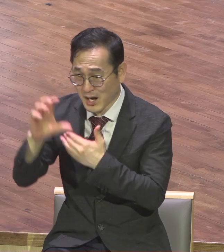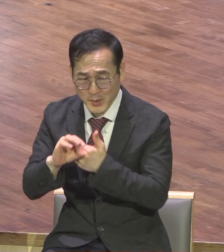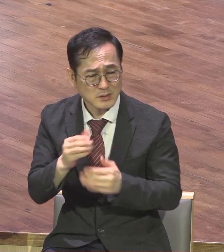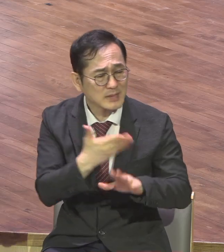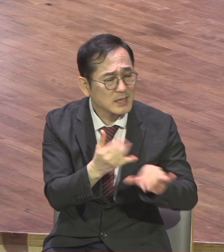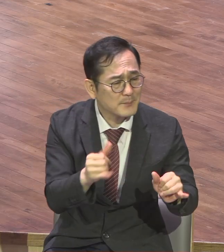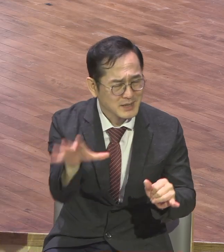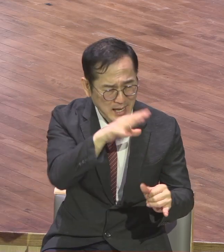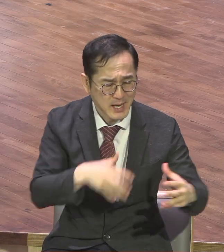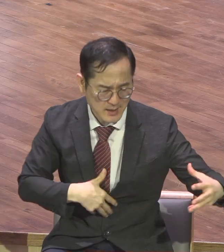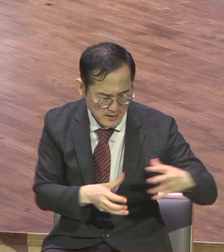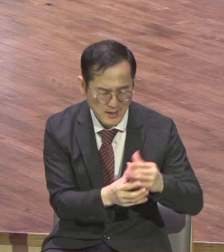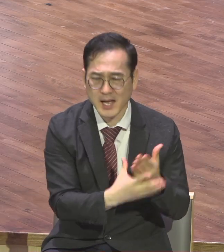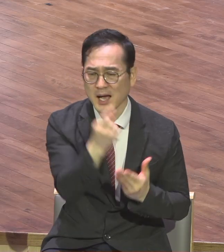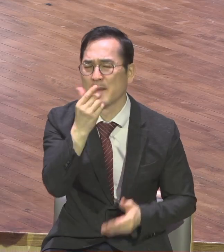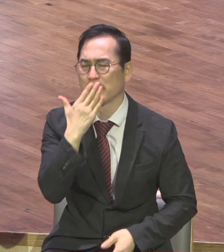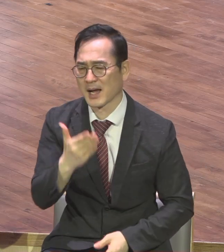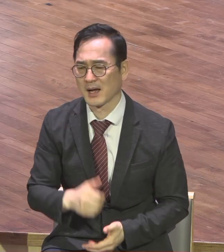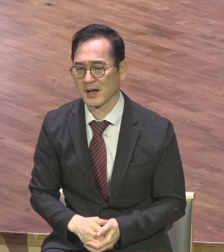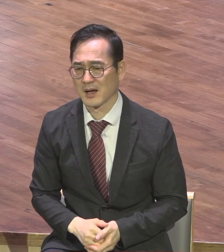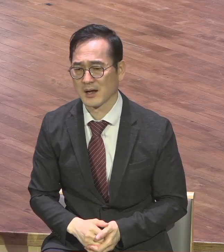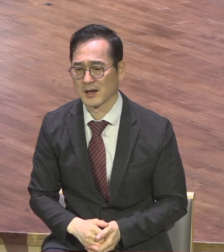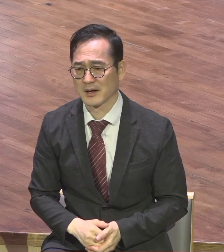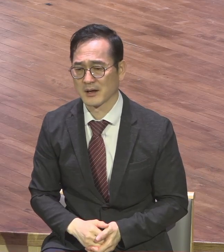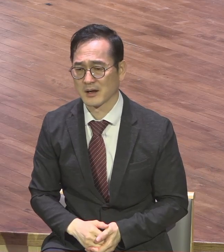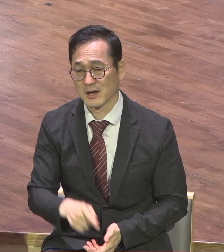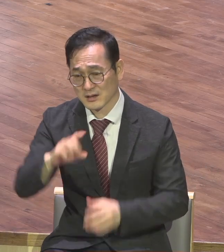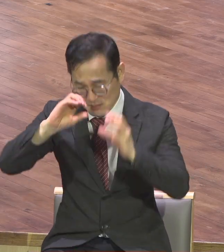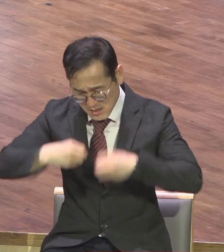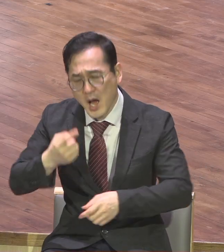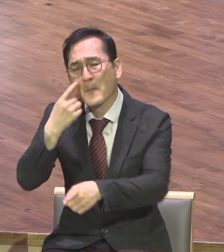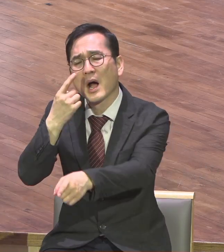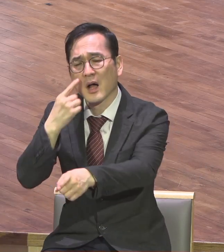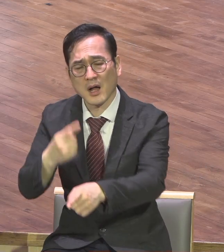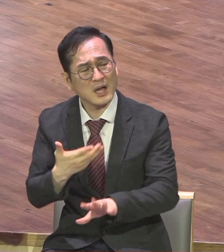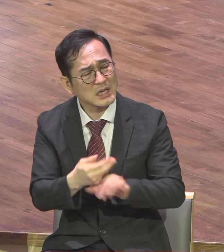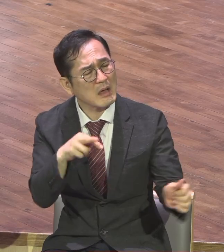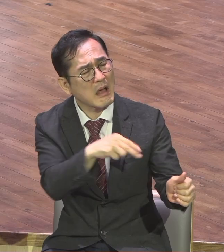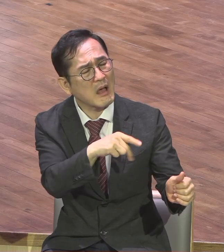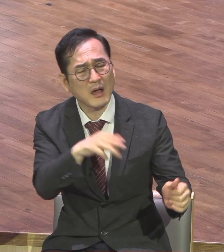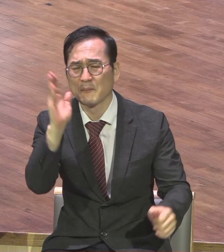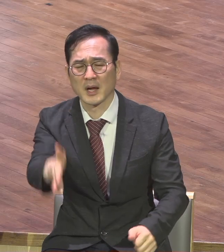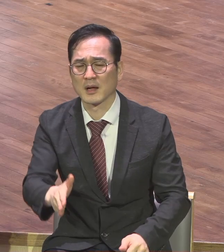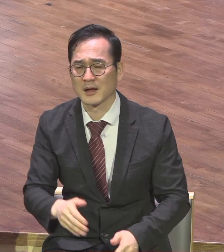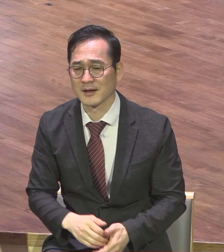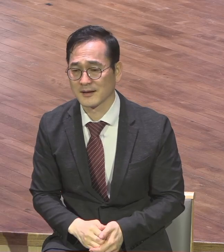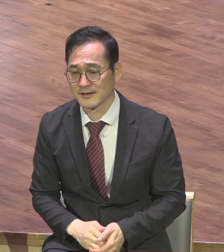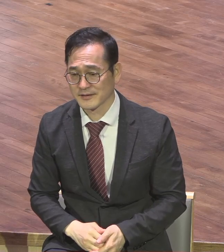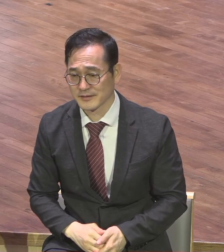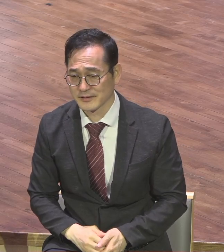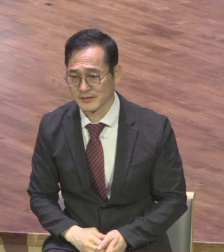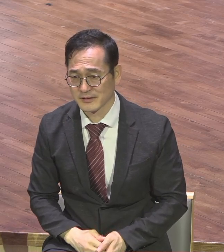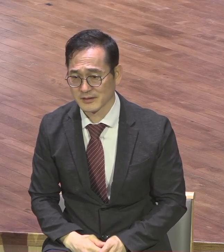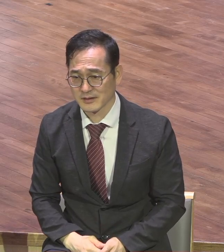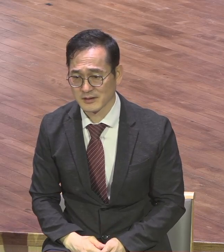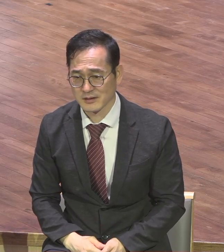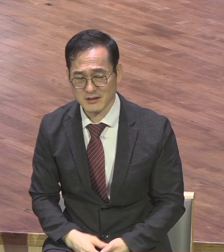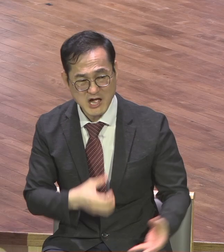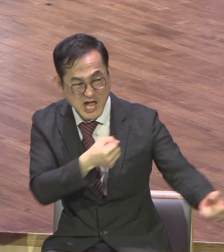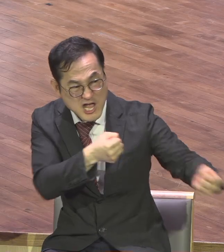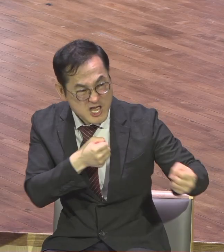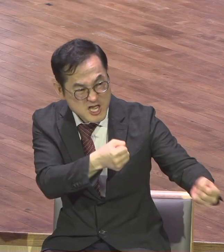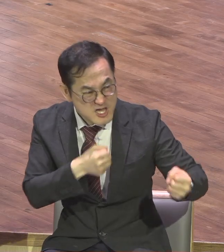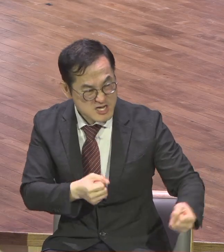이 과거를 좀 생각해 봐라. 그 말씀하고 있는 거예요, 바울이. 뭐 지금 다투고 싸우고 네 잘났다 내 잘났다 하겠냐.